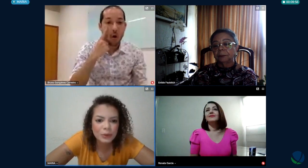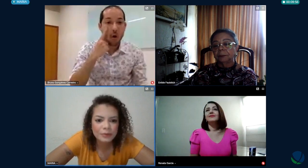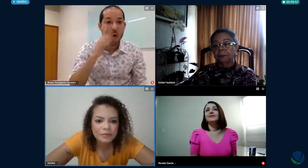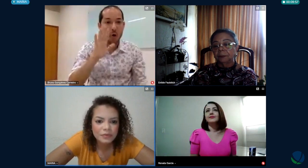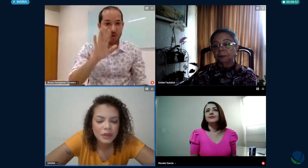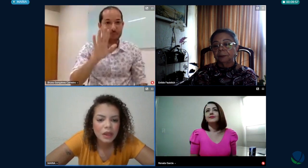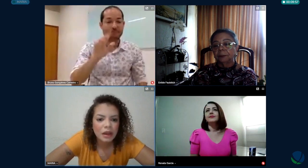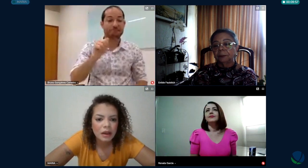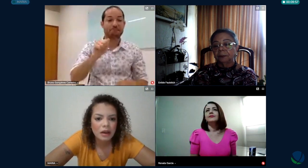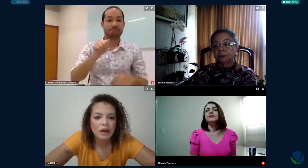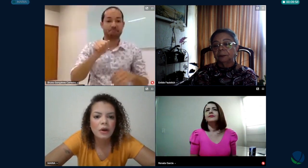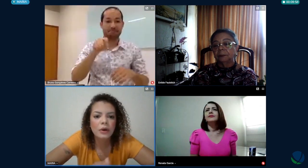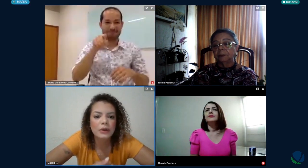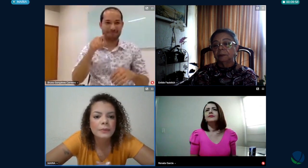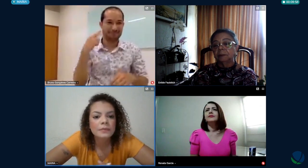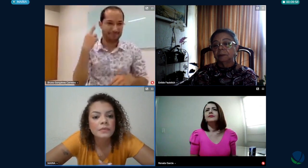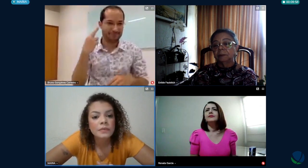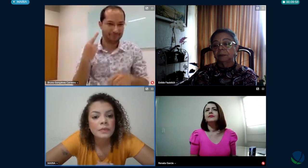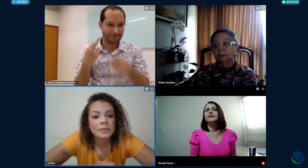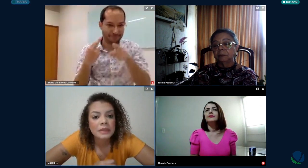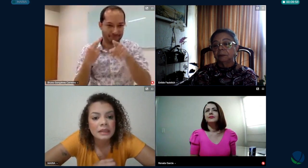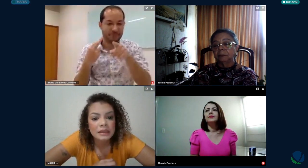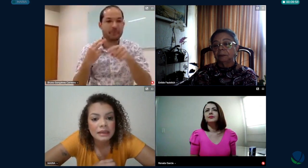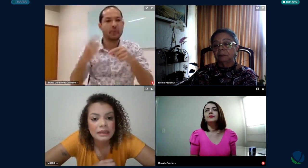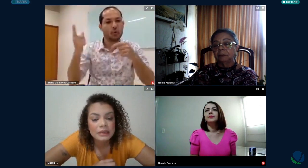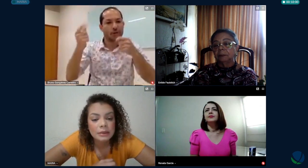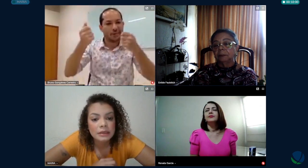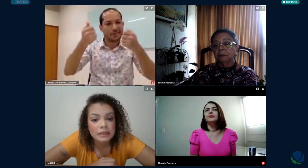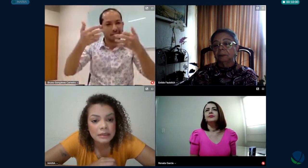Isso, melhorou. Olha.